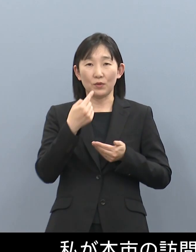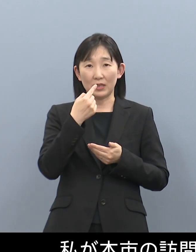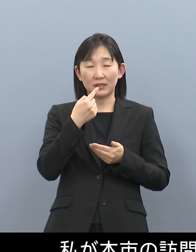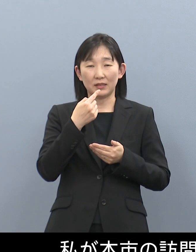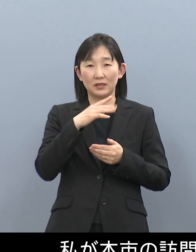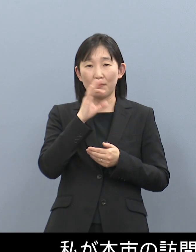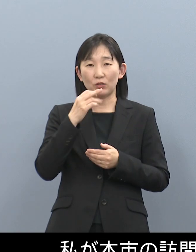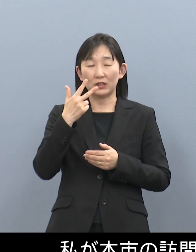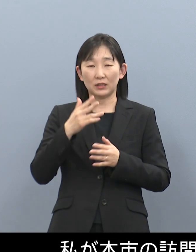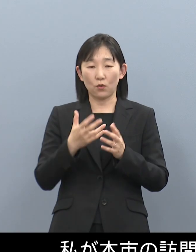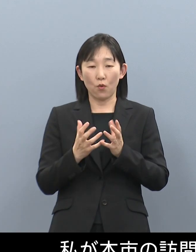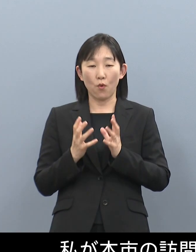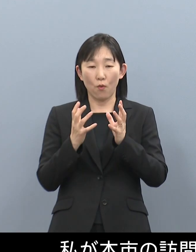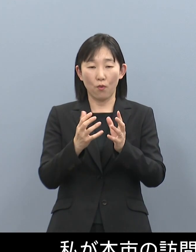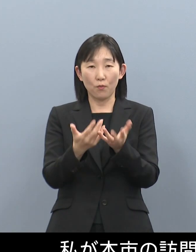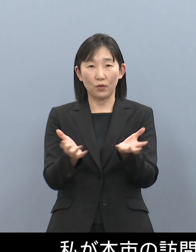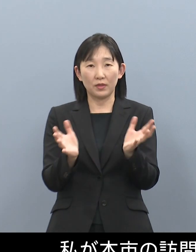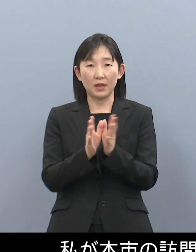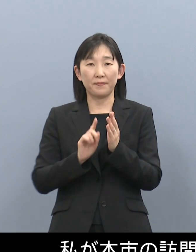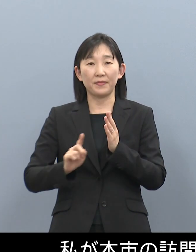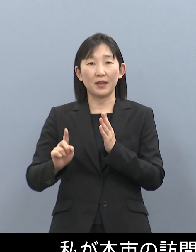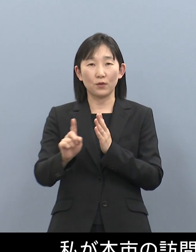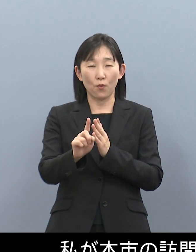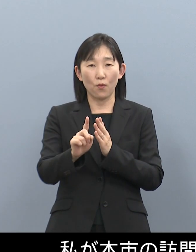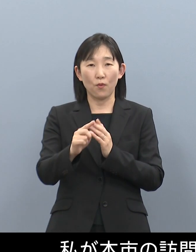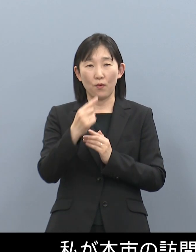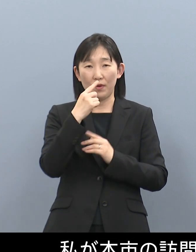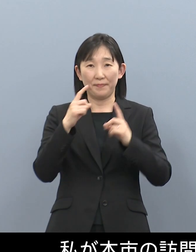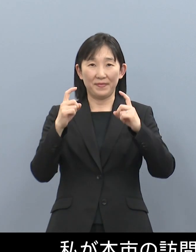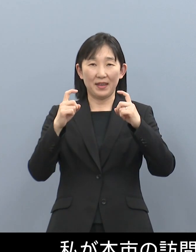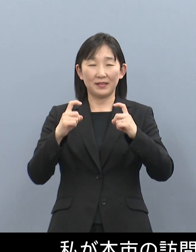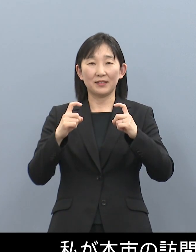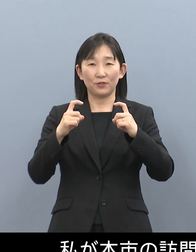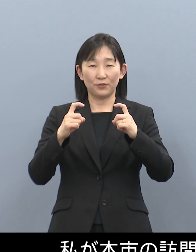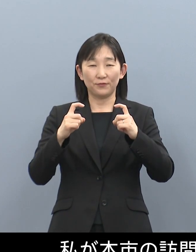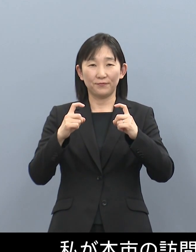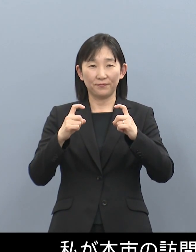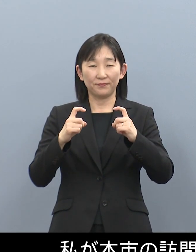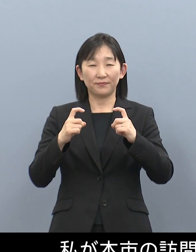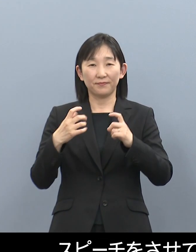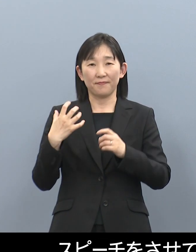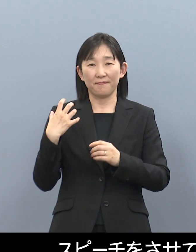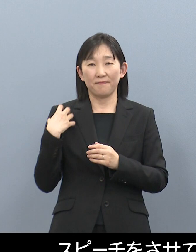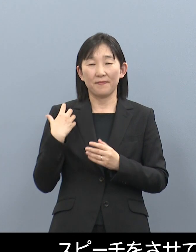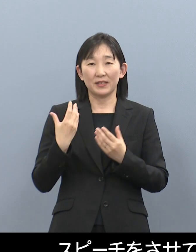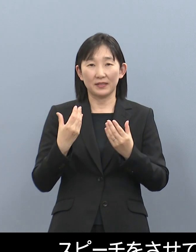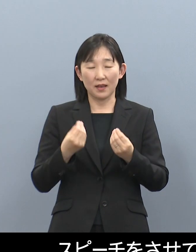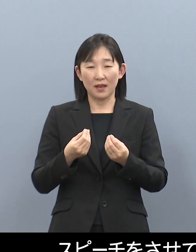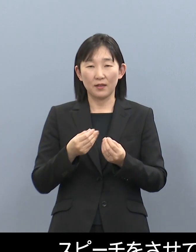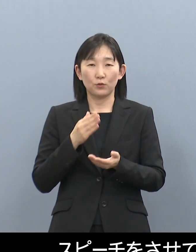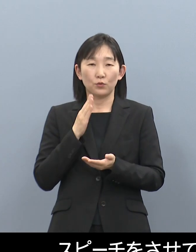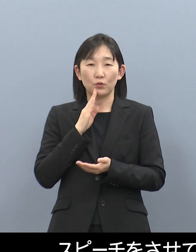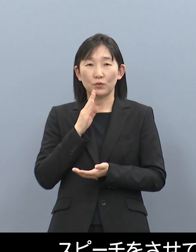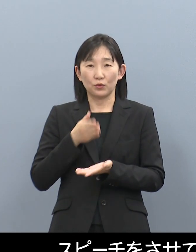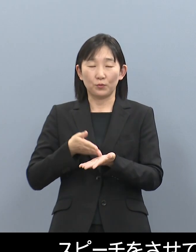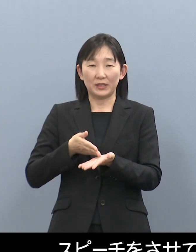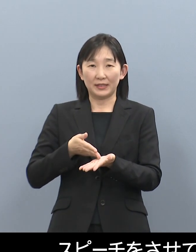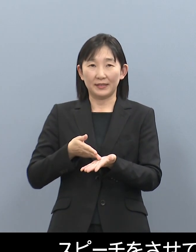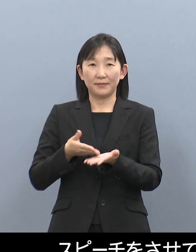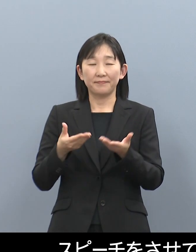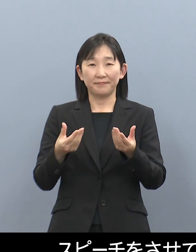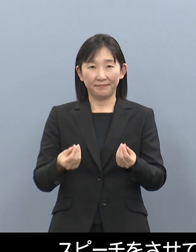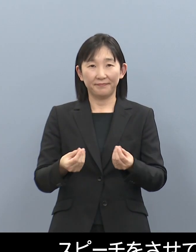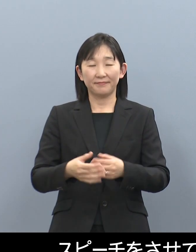本市の訪問団を代表しましてご挨拶をさせていく機会をいただきまして、スピーチをさせていただいたところでございます